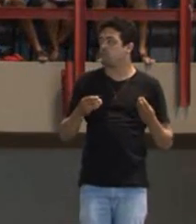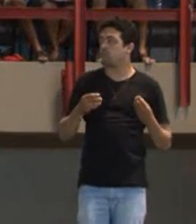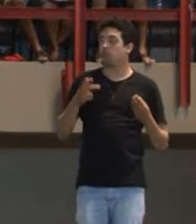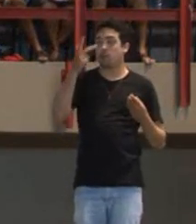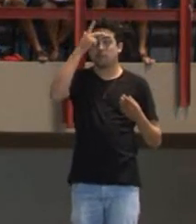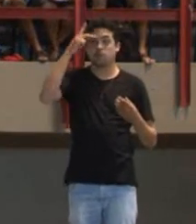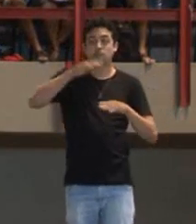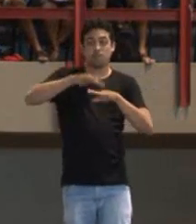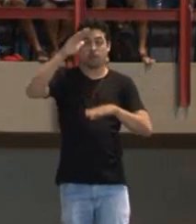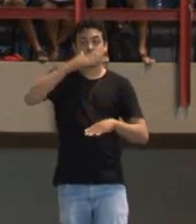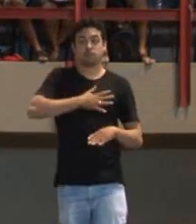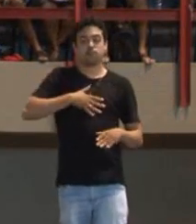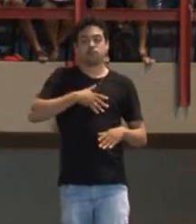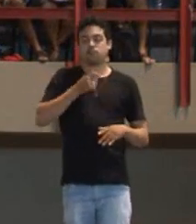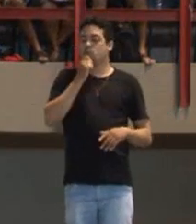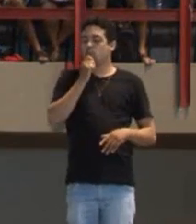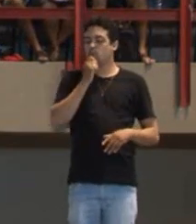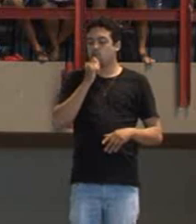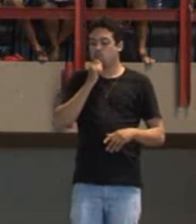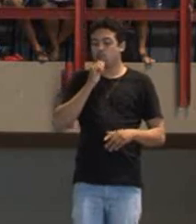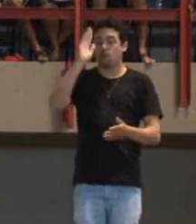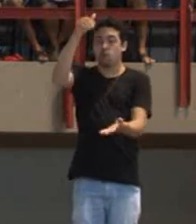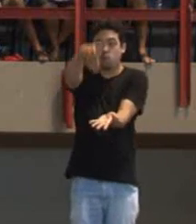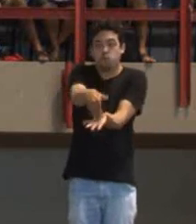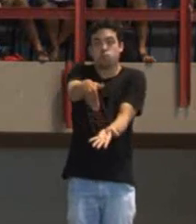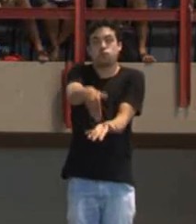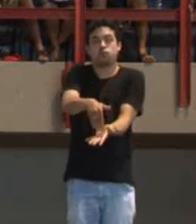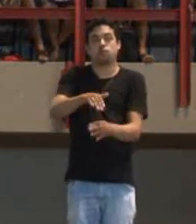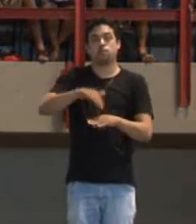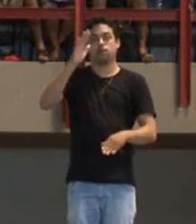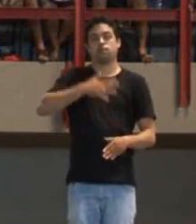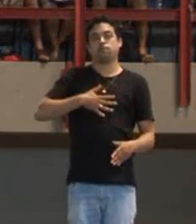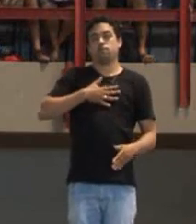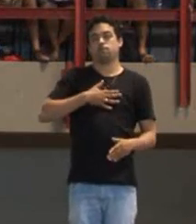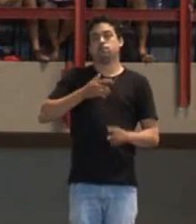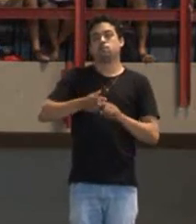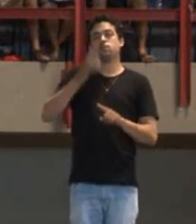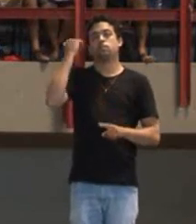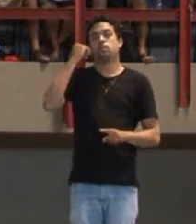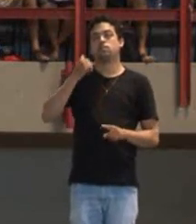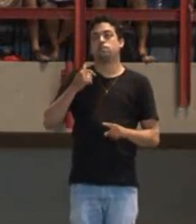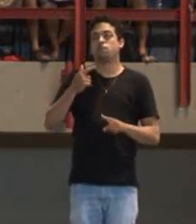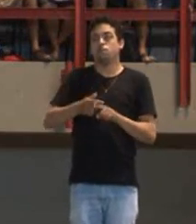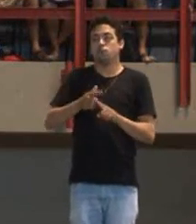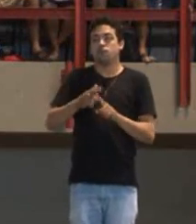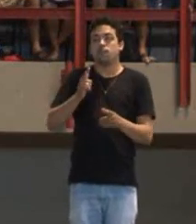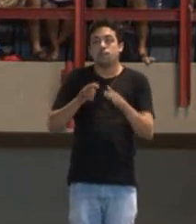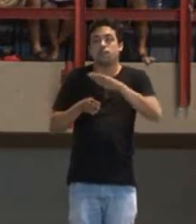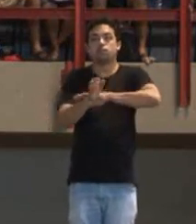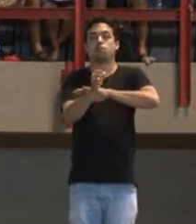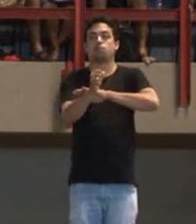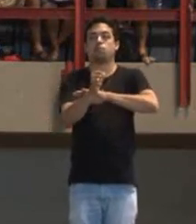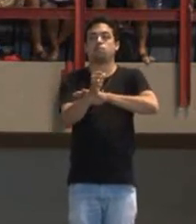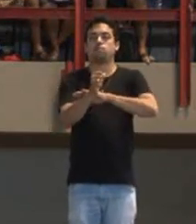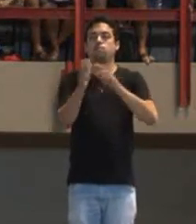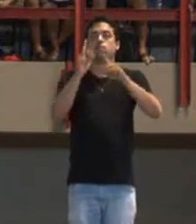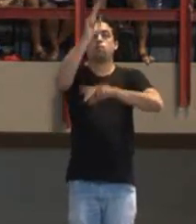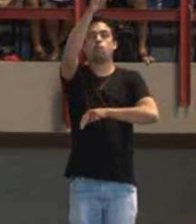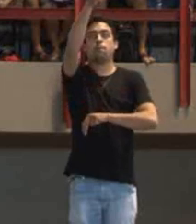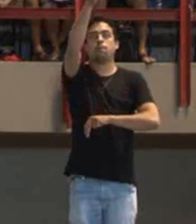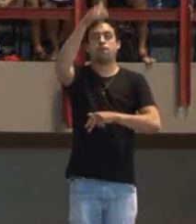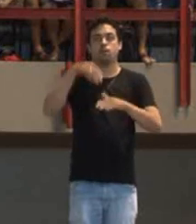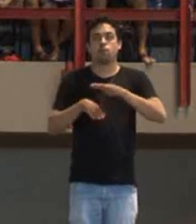mais contente não é o primeiro lugar, o cara mais contente é o último. Sabe por quê? Porque ele está dentro, igual o